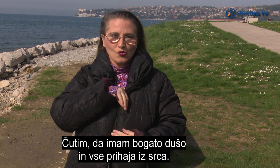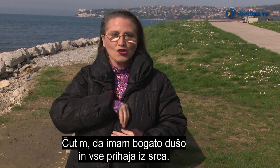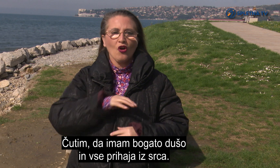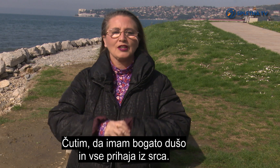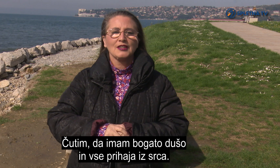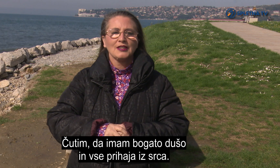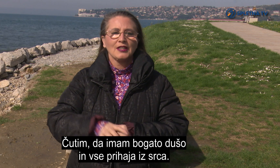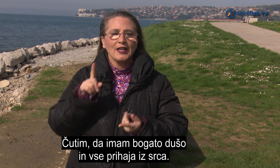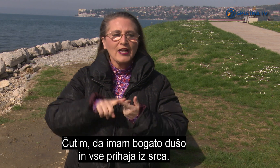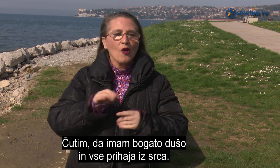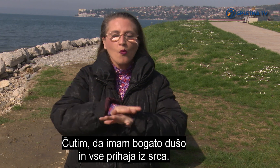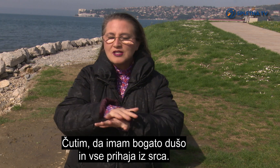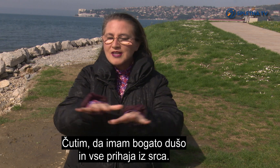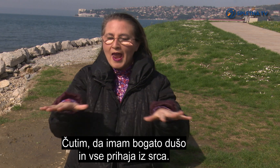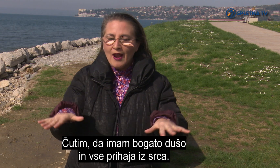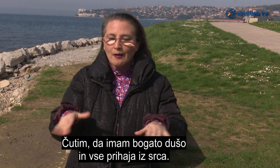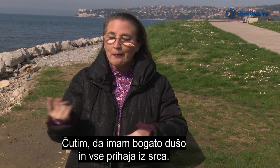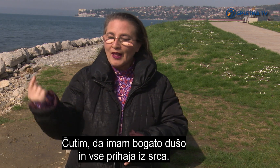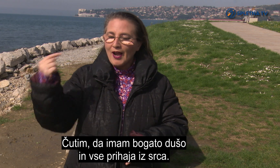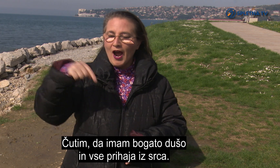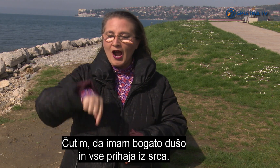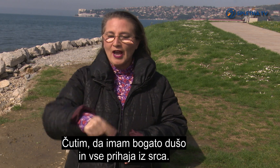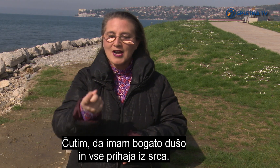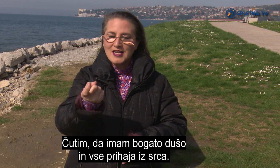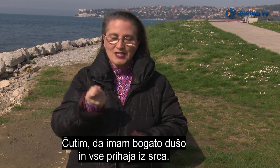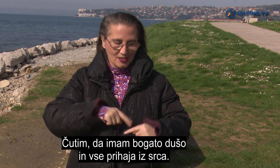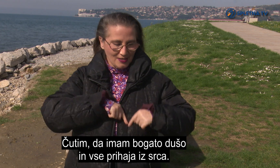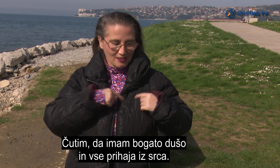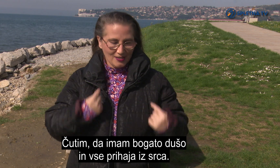dušo in vse prihaja iz srca.